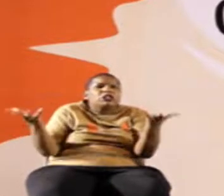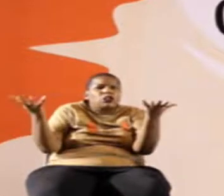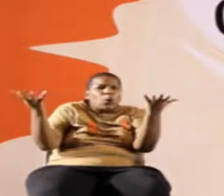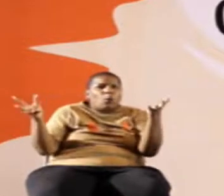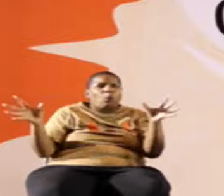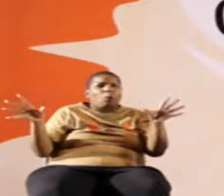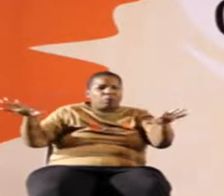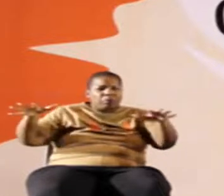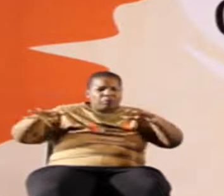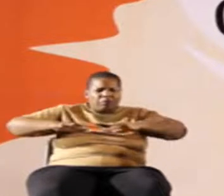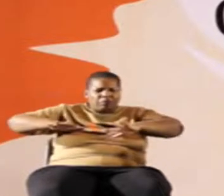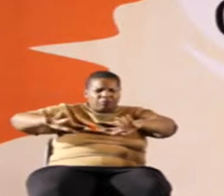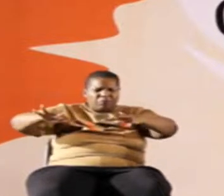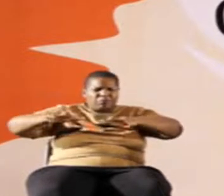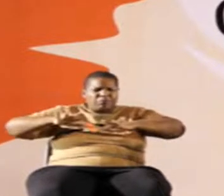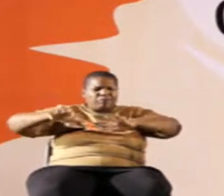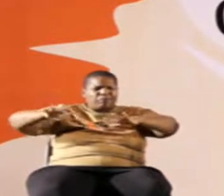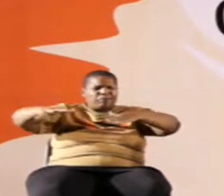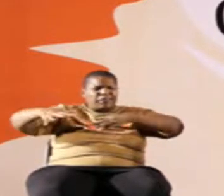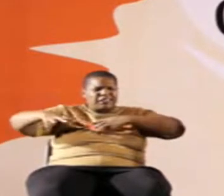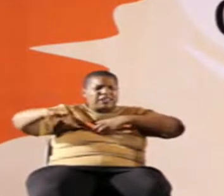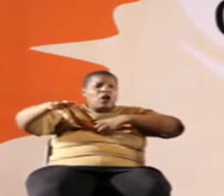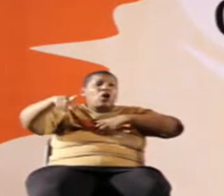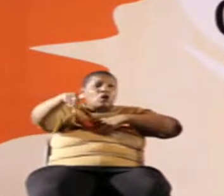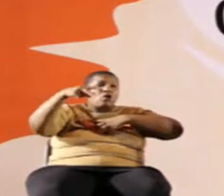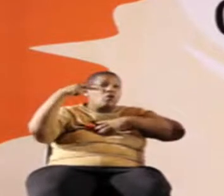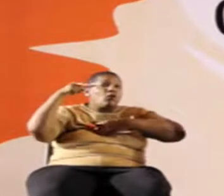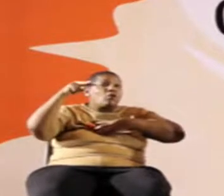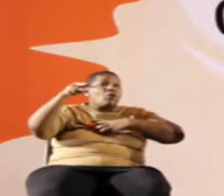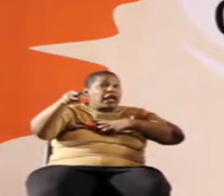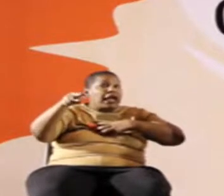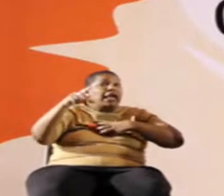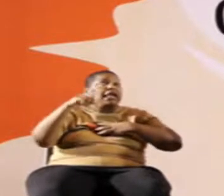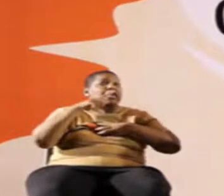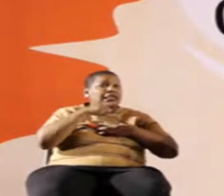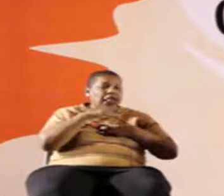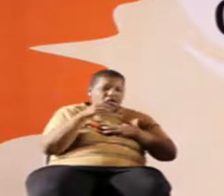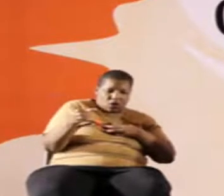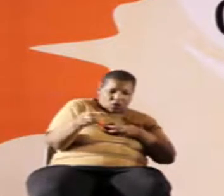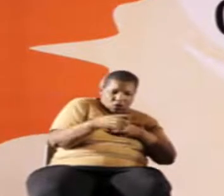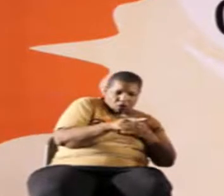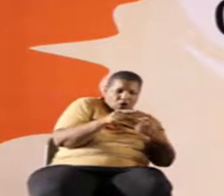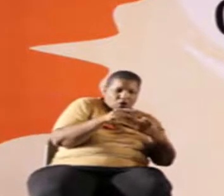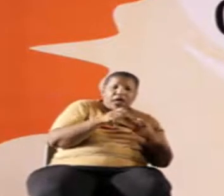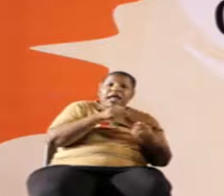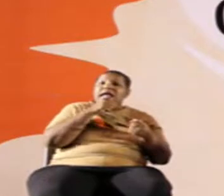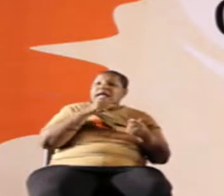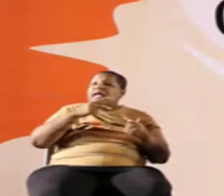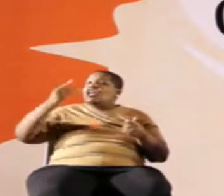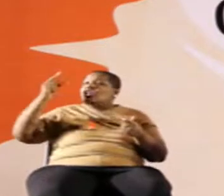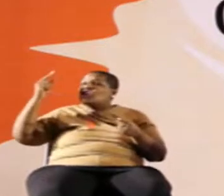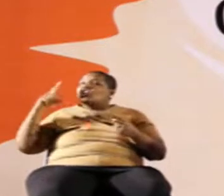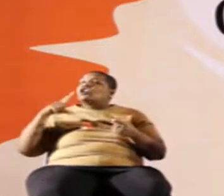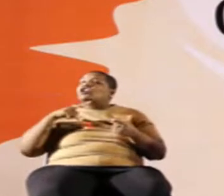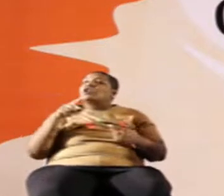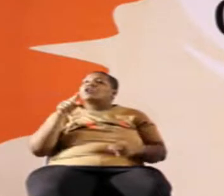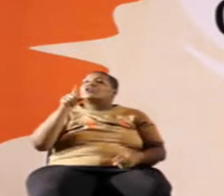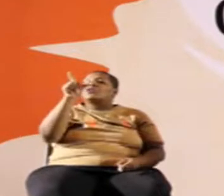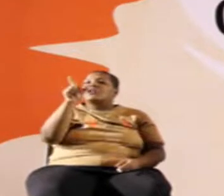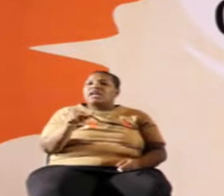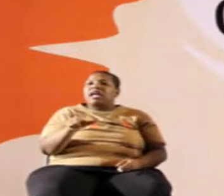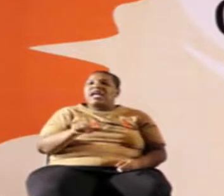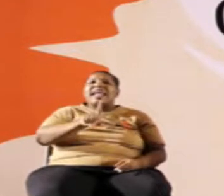deixa a vibração do som. Você vai ver que tem o moderno, tem o antigo e tem você. Porque quando ela